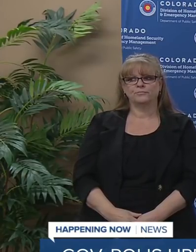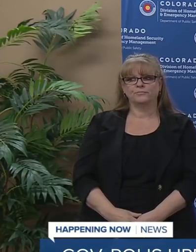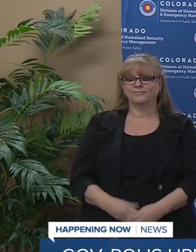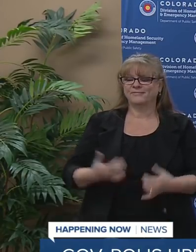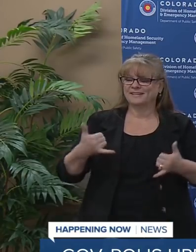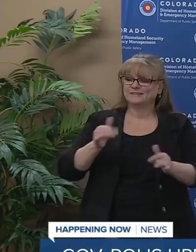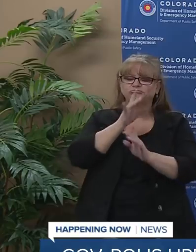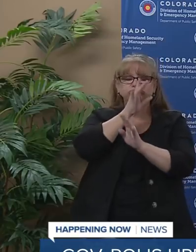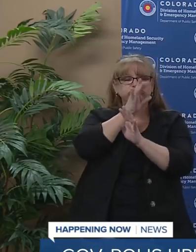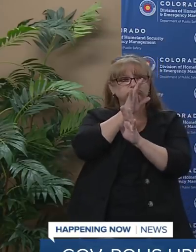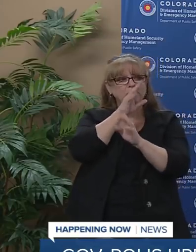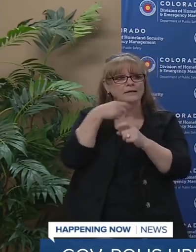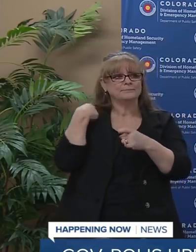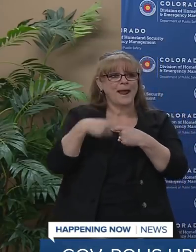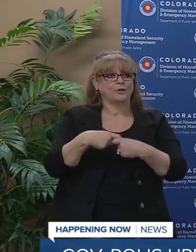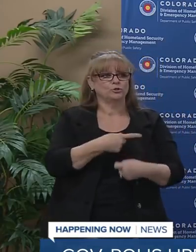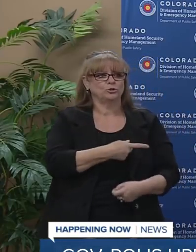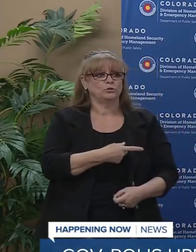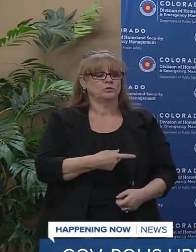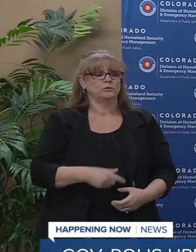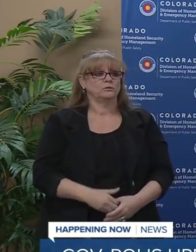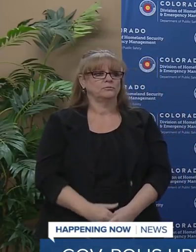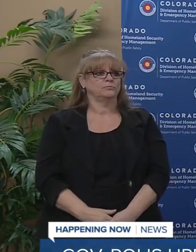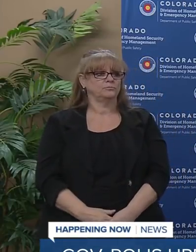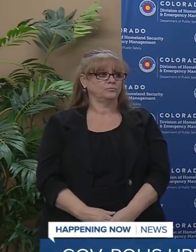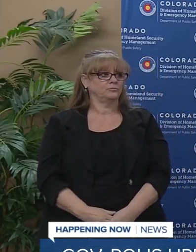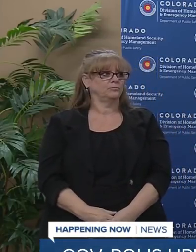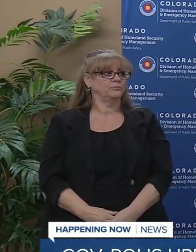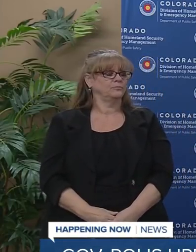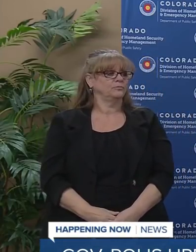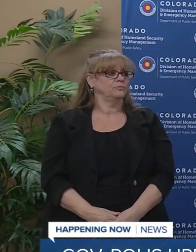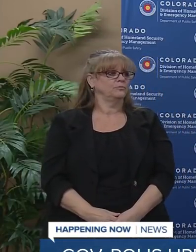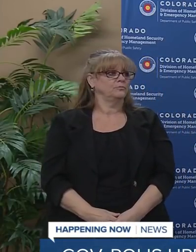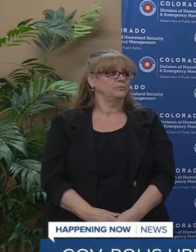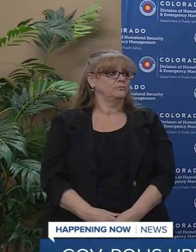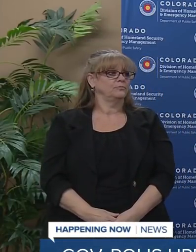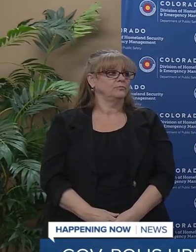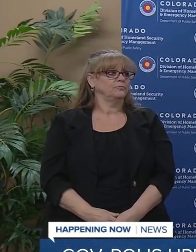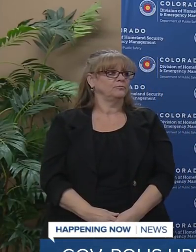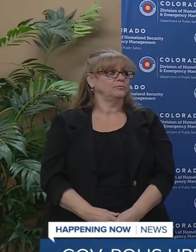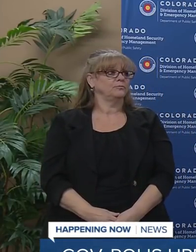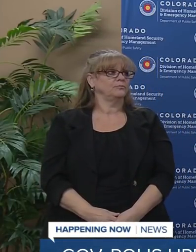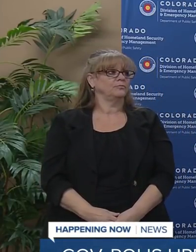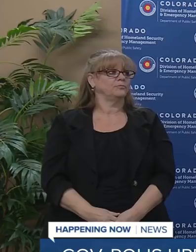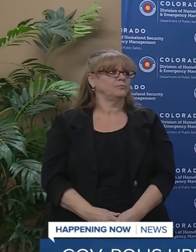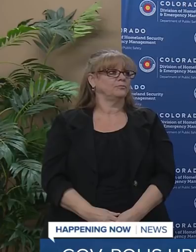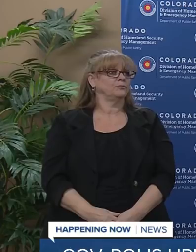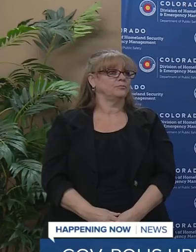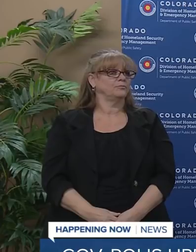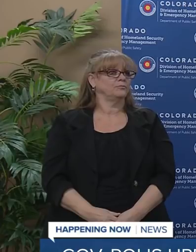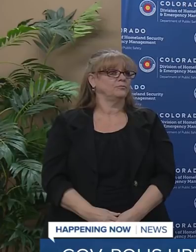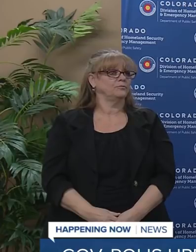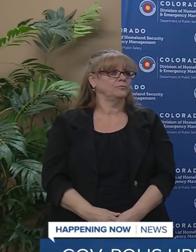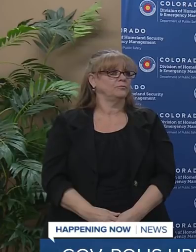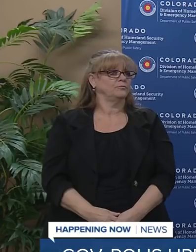para recibir apoyo económico del sector privado y así ayudar a nuestra comunidad